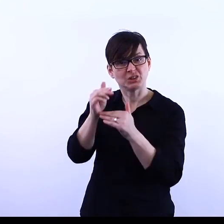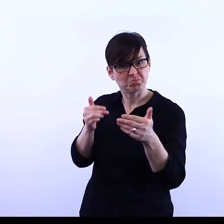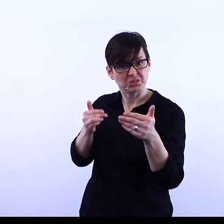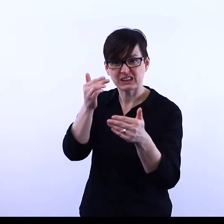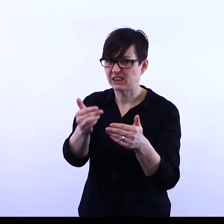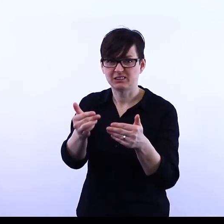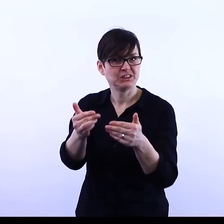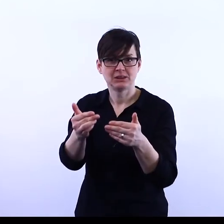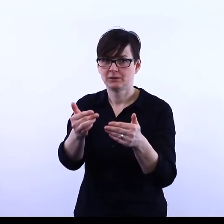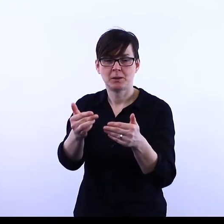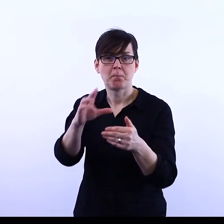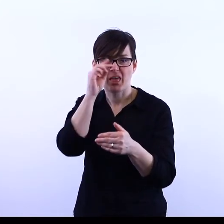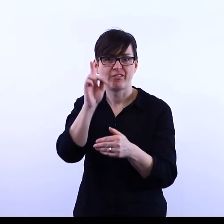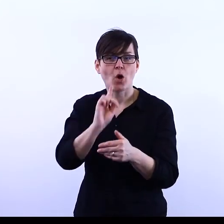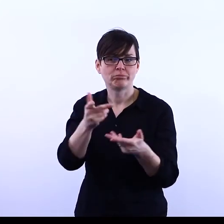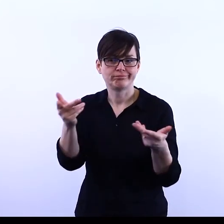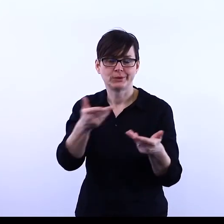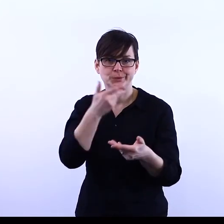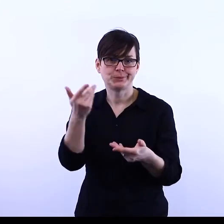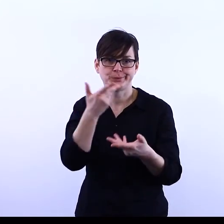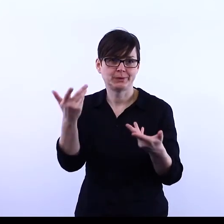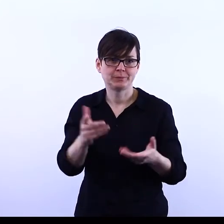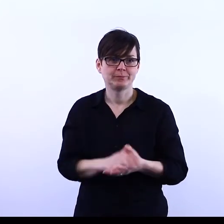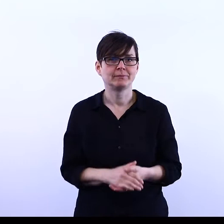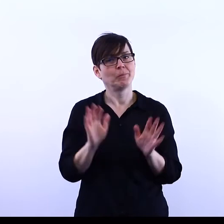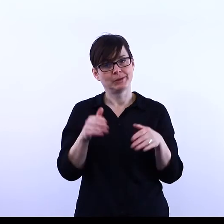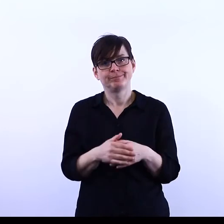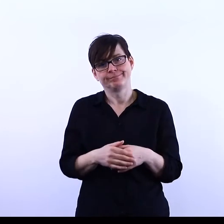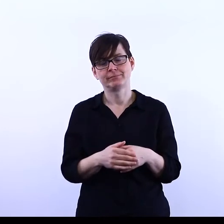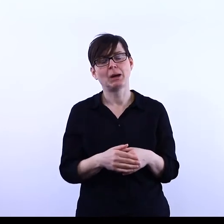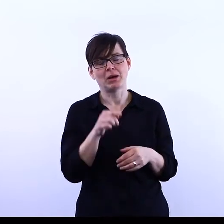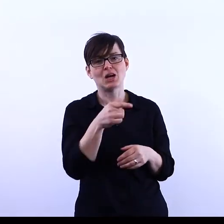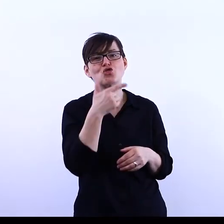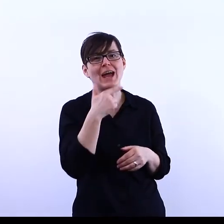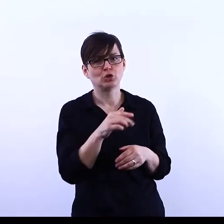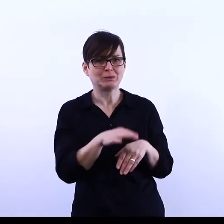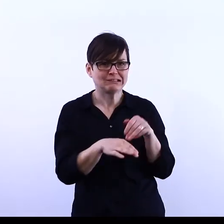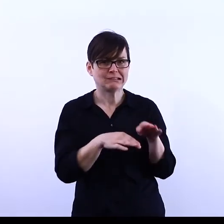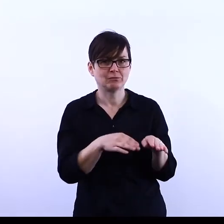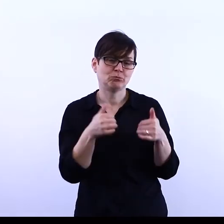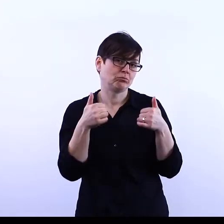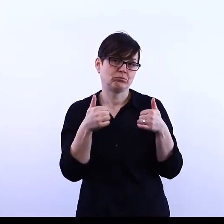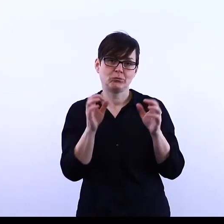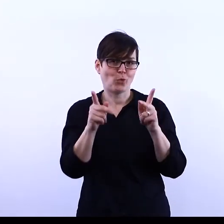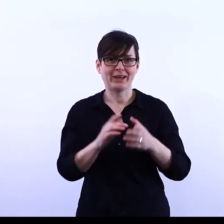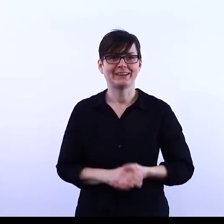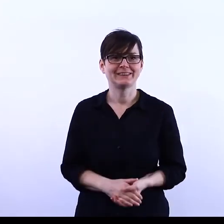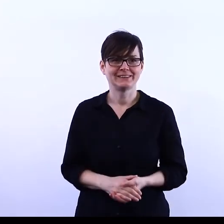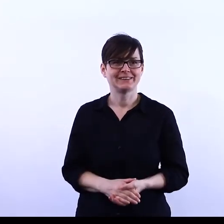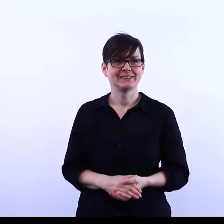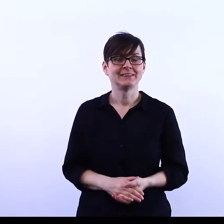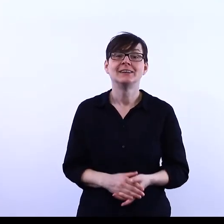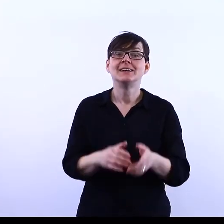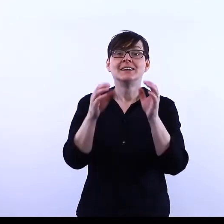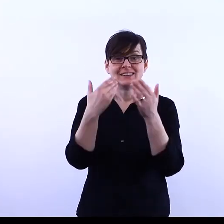nicht. Nicht, aber naja, Baby-Steps sind ja auch Steps. So, das ist die